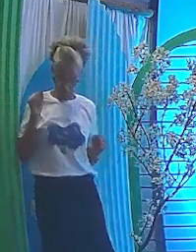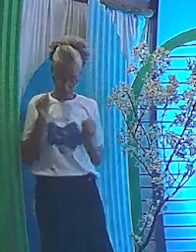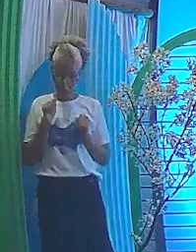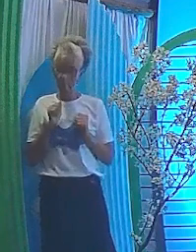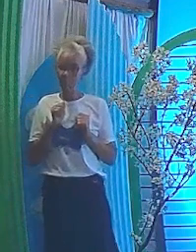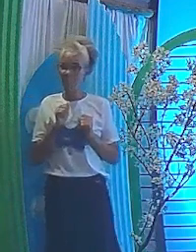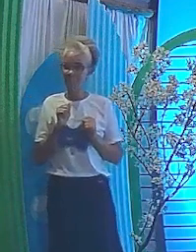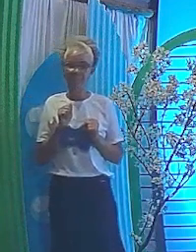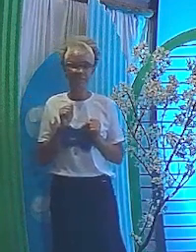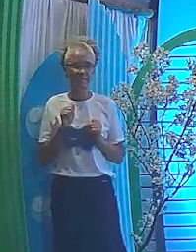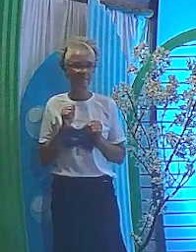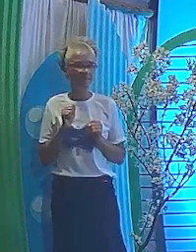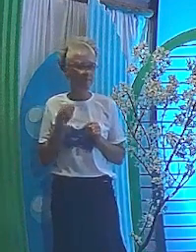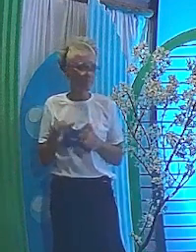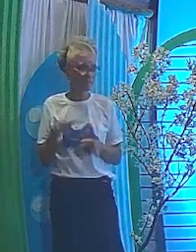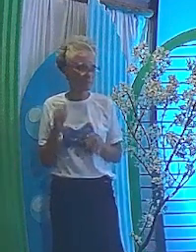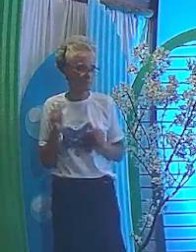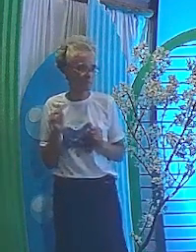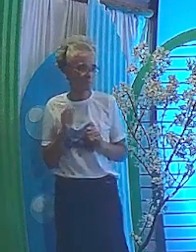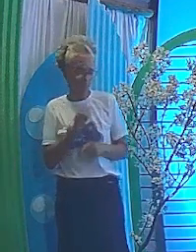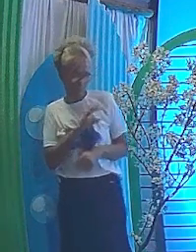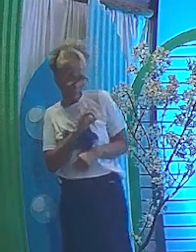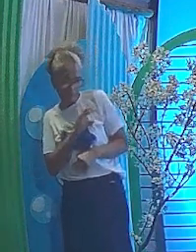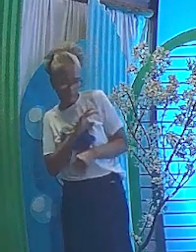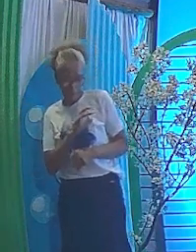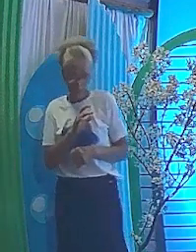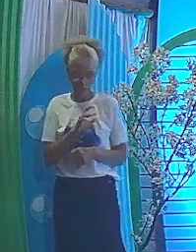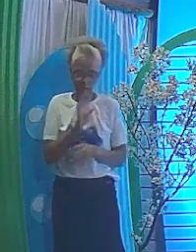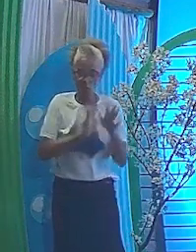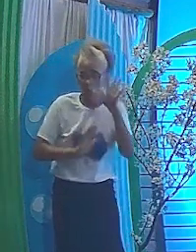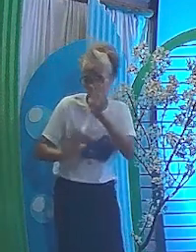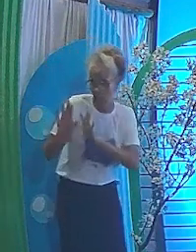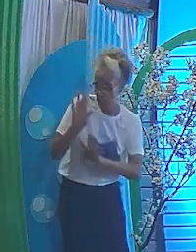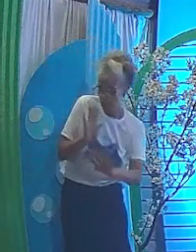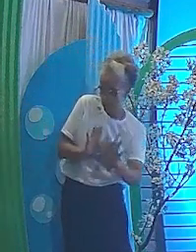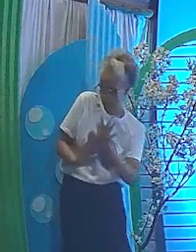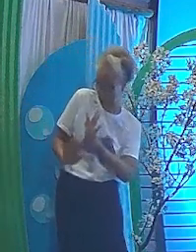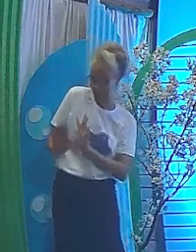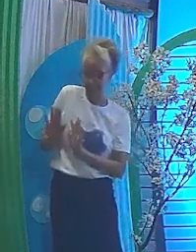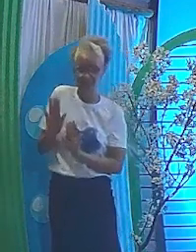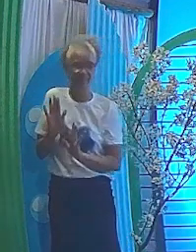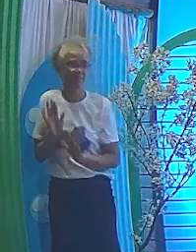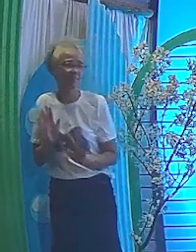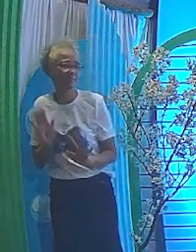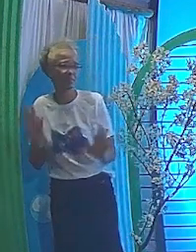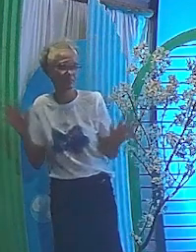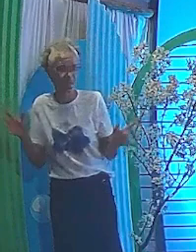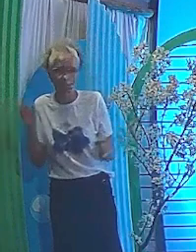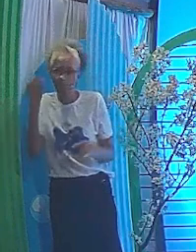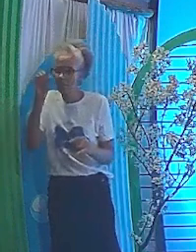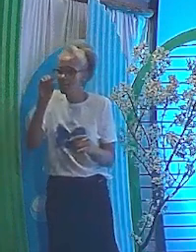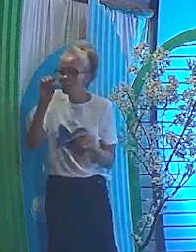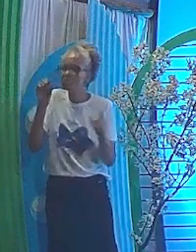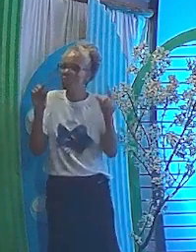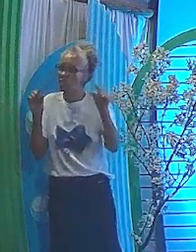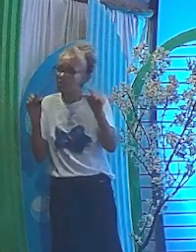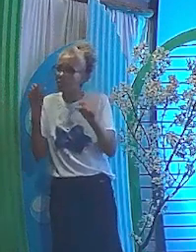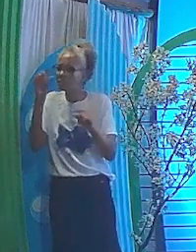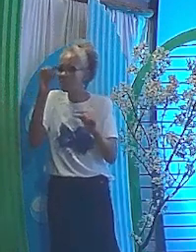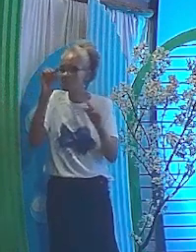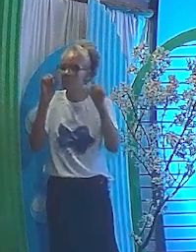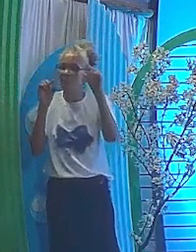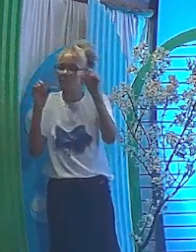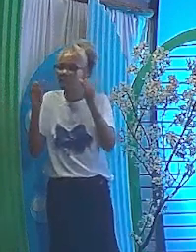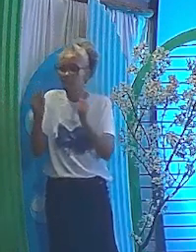mar, que a gente ainda fica meio tentando segurar a criança, tentando proteger a criança, mas aos poucos ela vai ganhando intimidade com as águas,